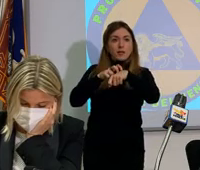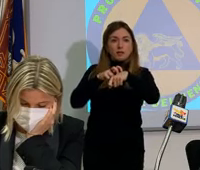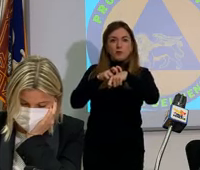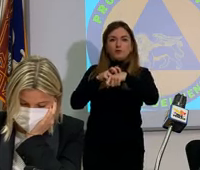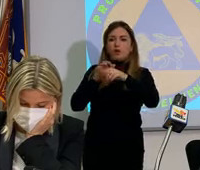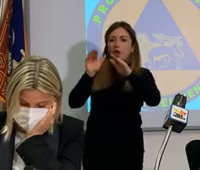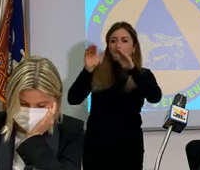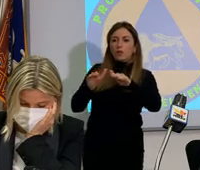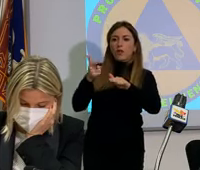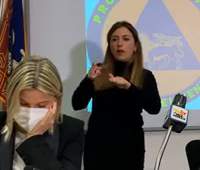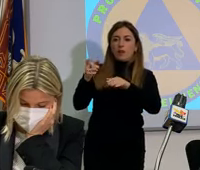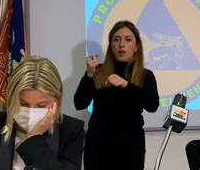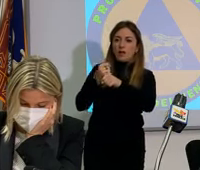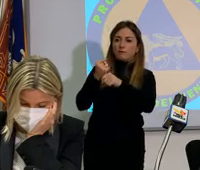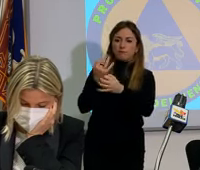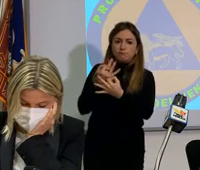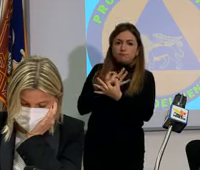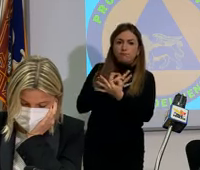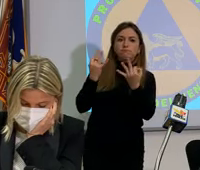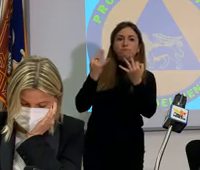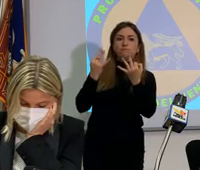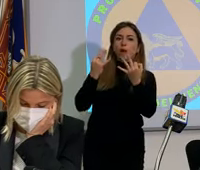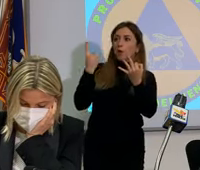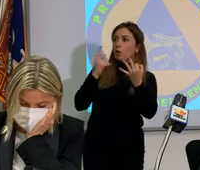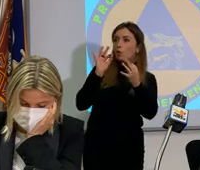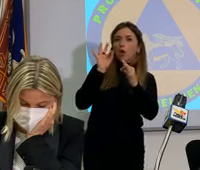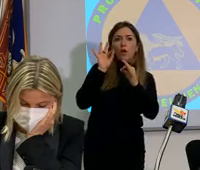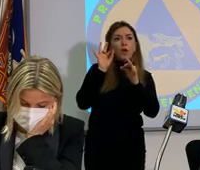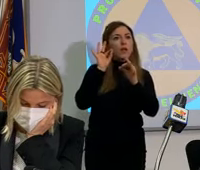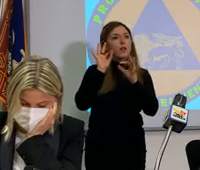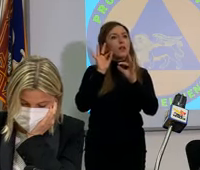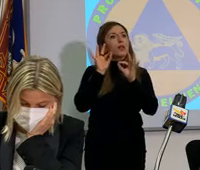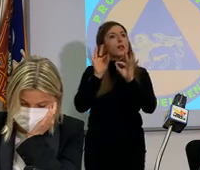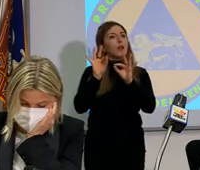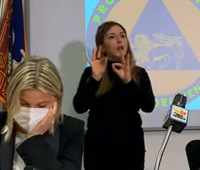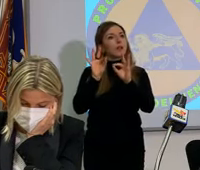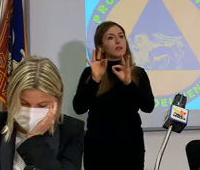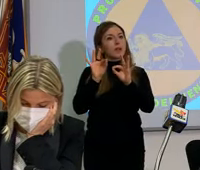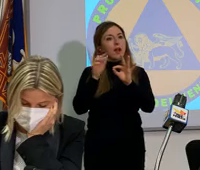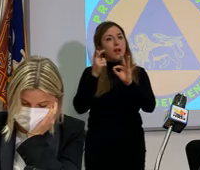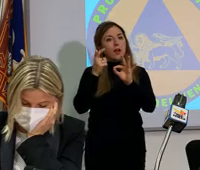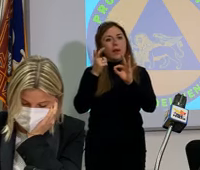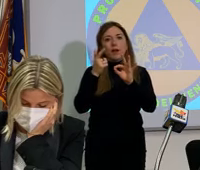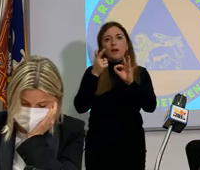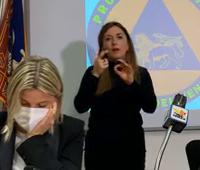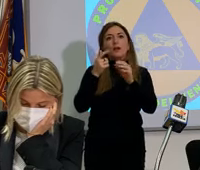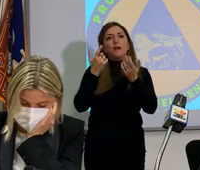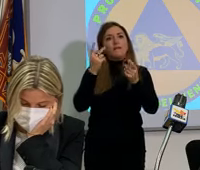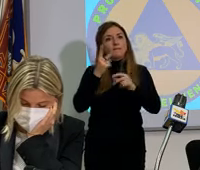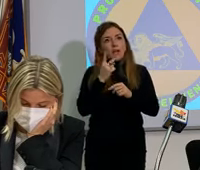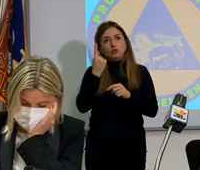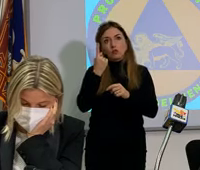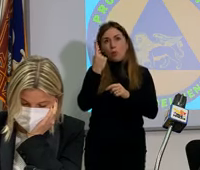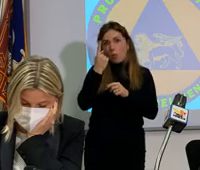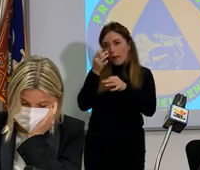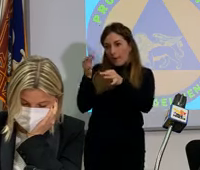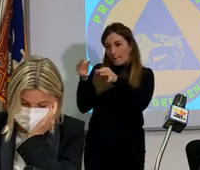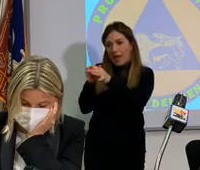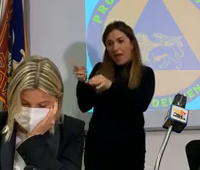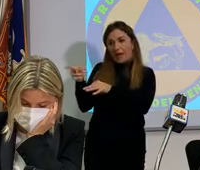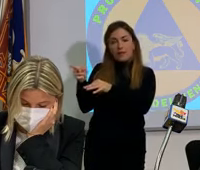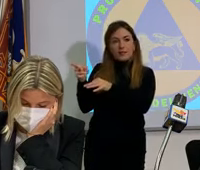che non è giusto che si sentono quei volti in una critica che riguarda una minuscola parte detto questo